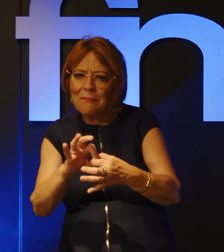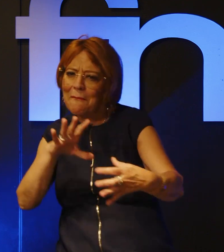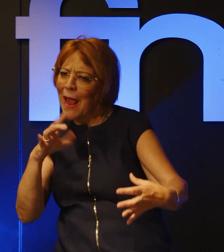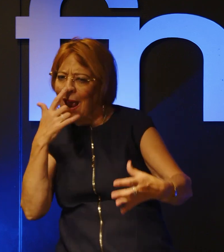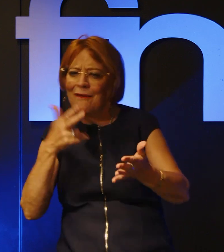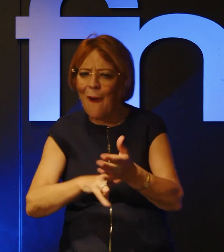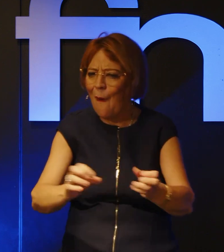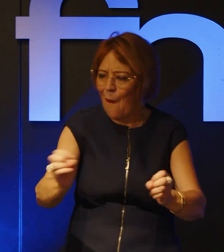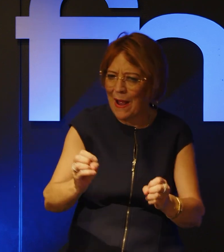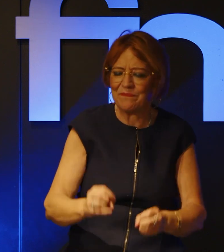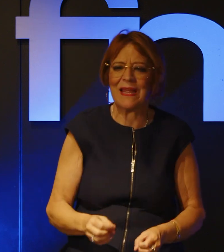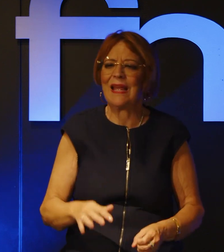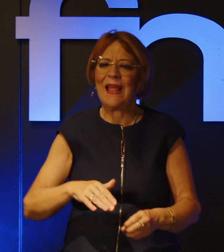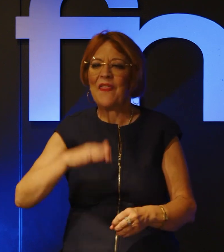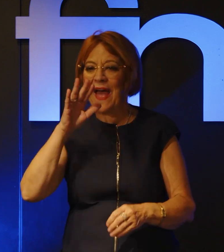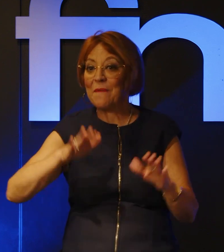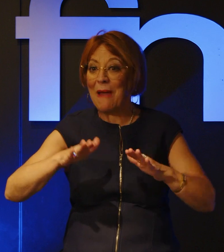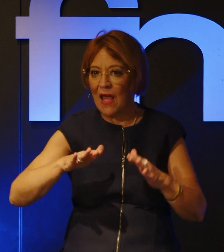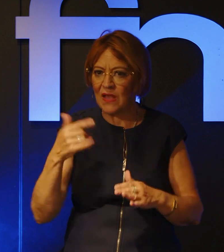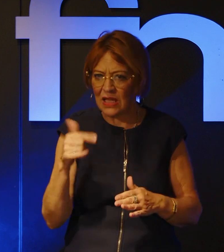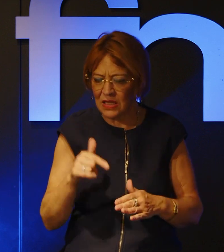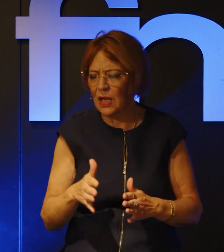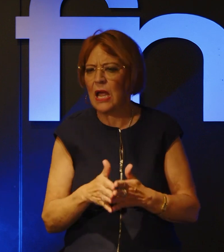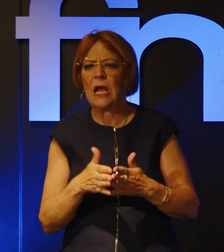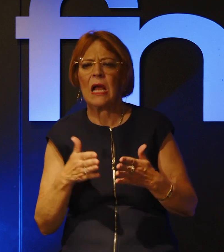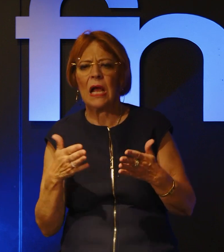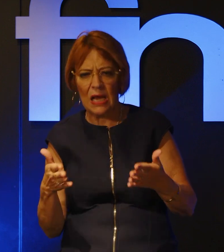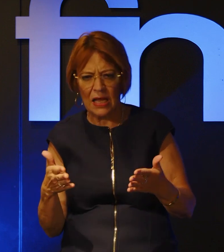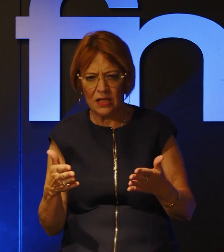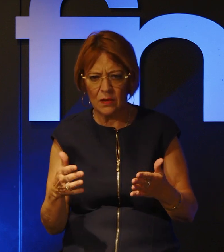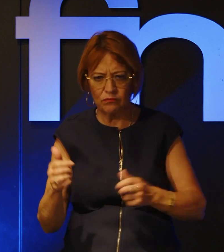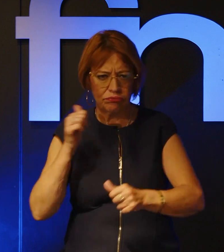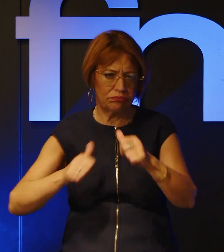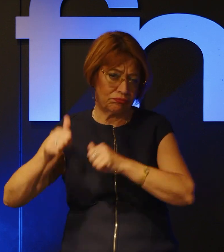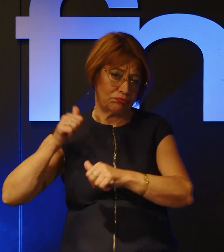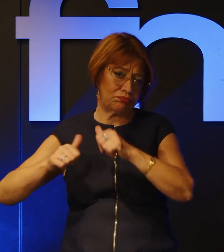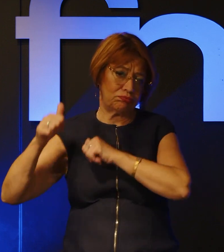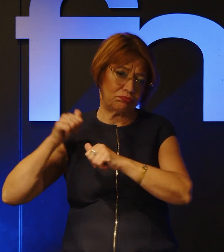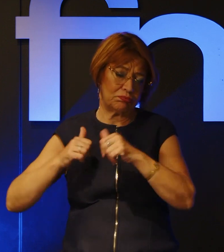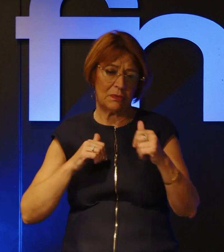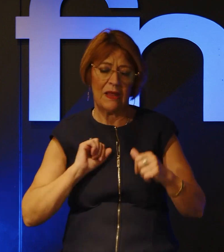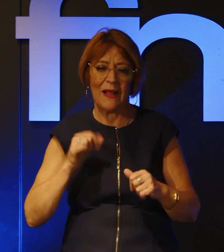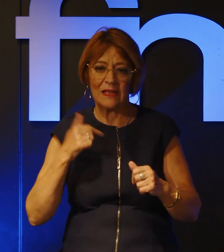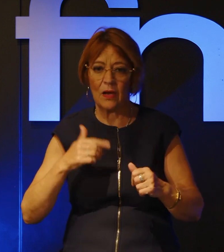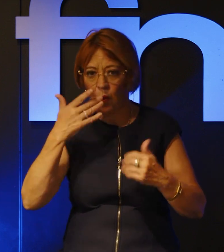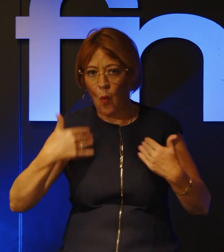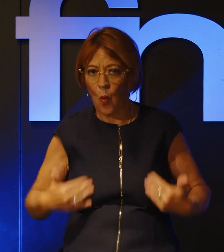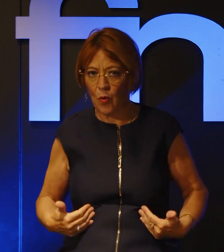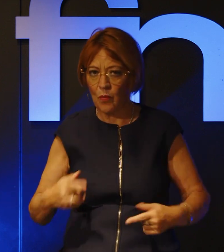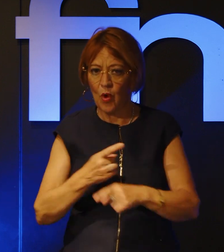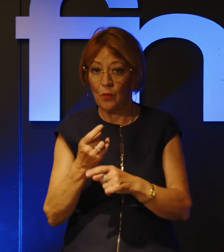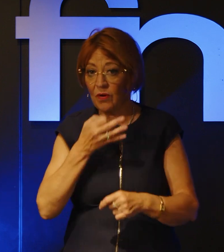eh na Idade Média que de alguma forma há um grande H retrocesso relativamente à representação do corpo humano porquê